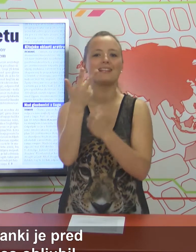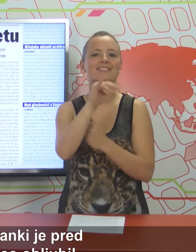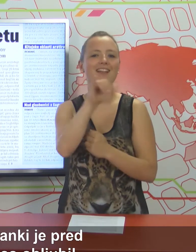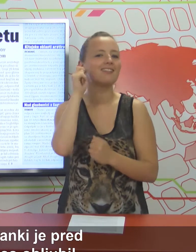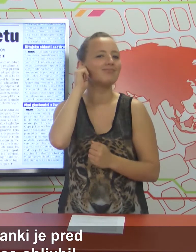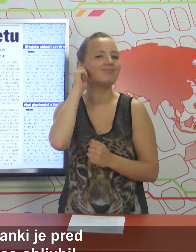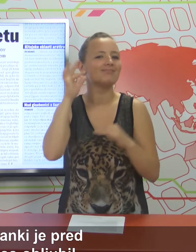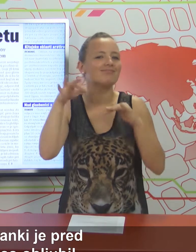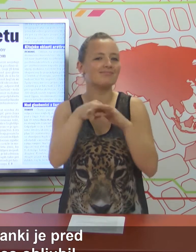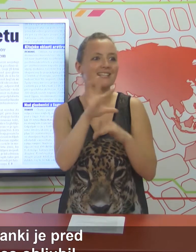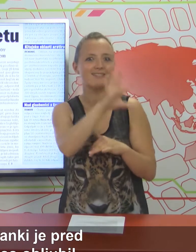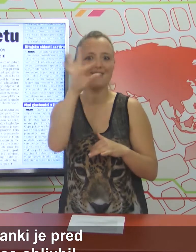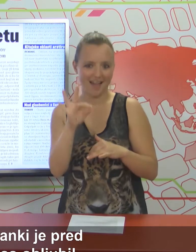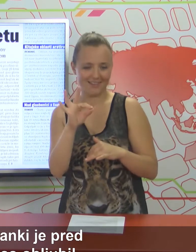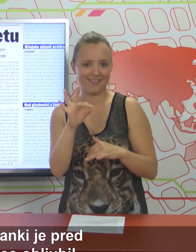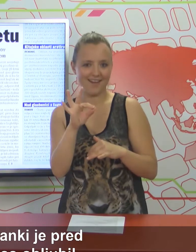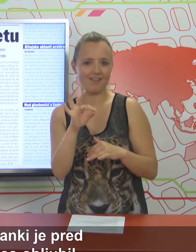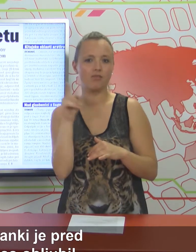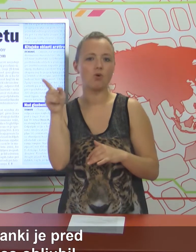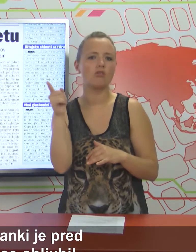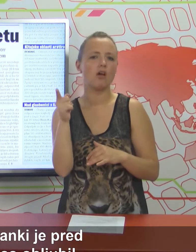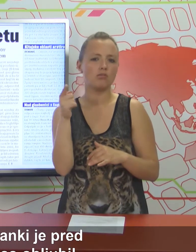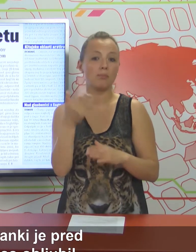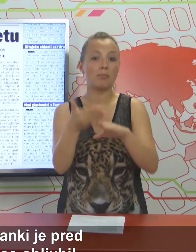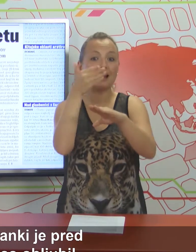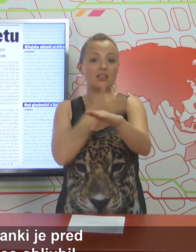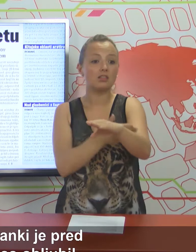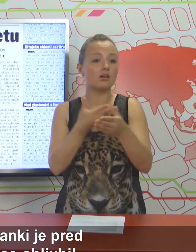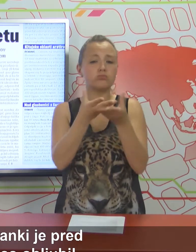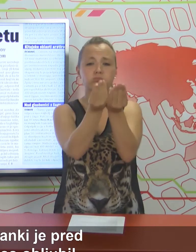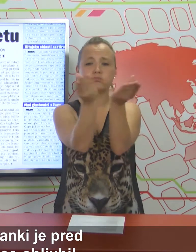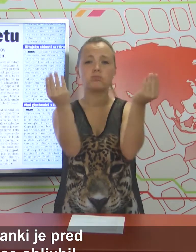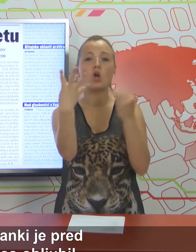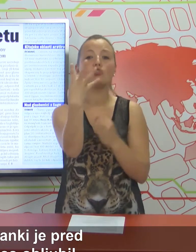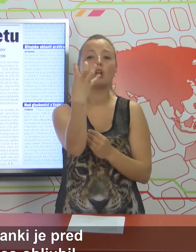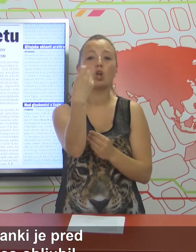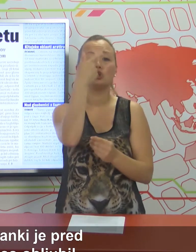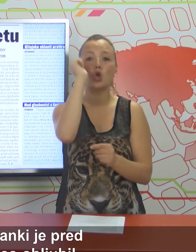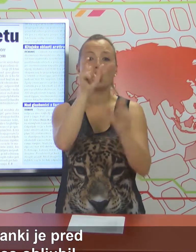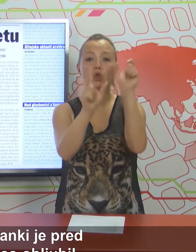Thank you.